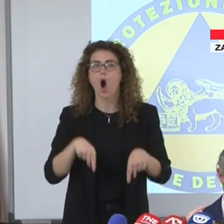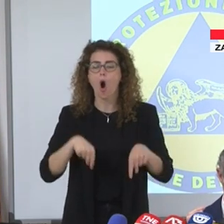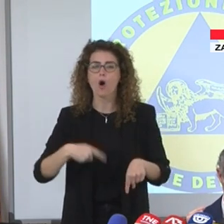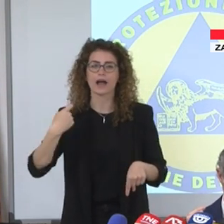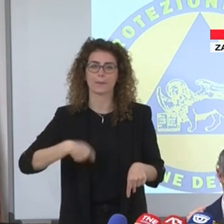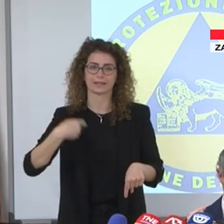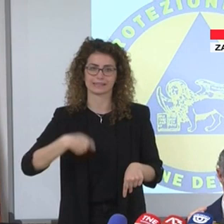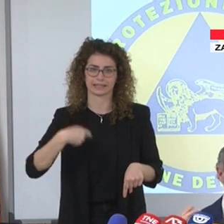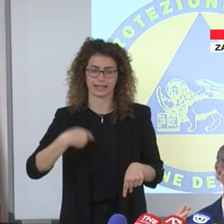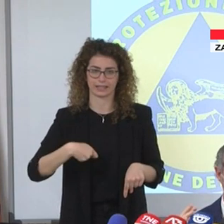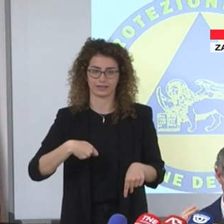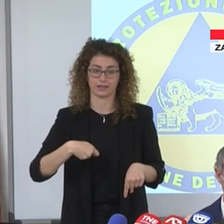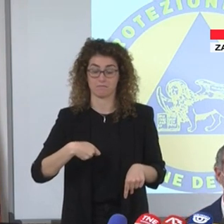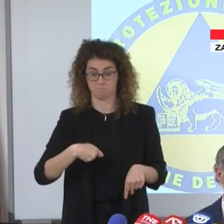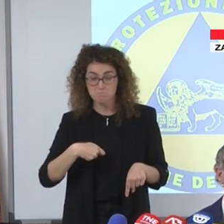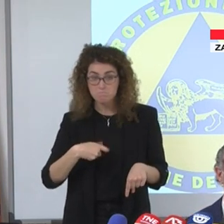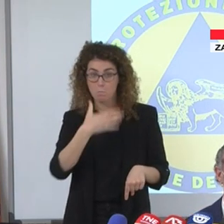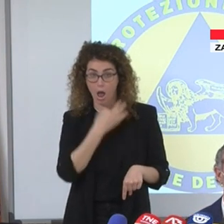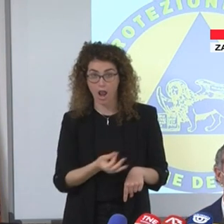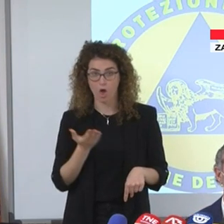governatore. Figata.